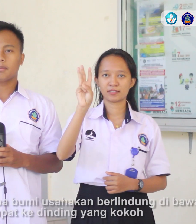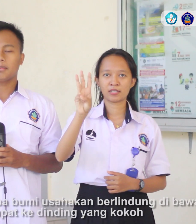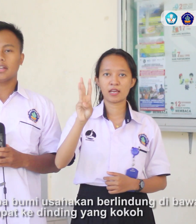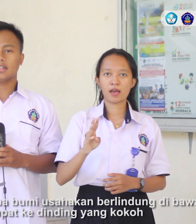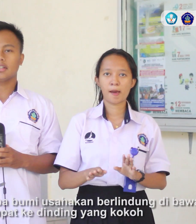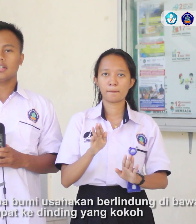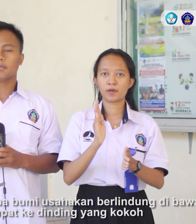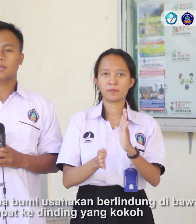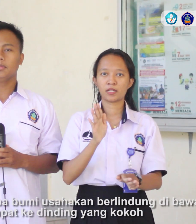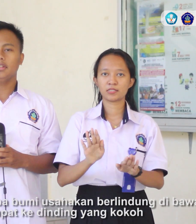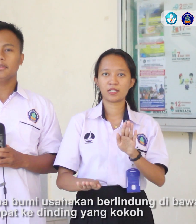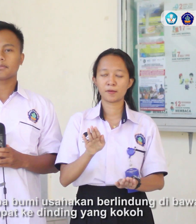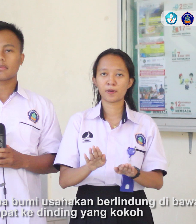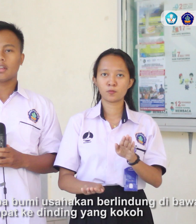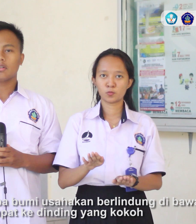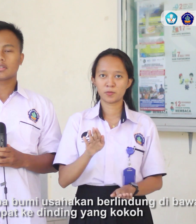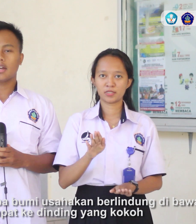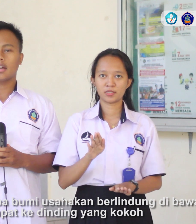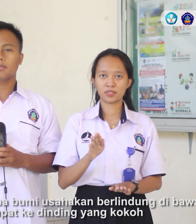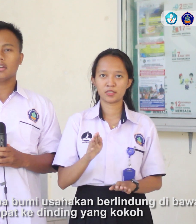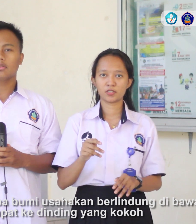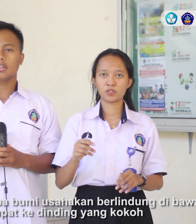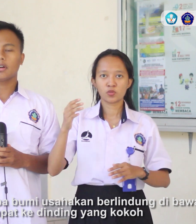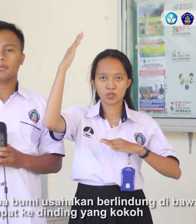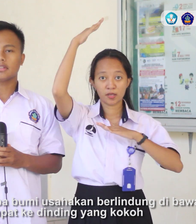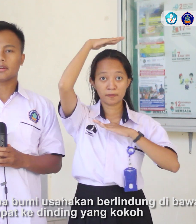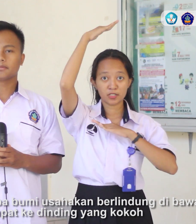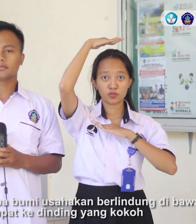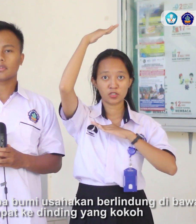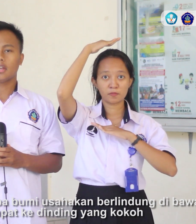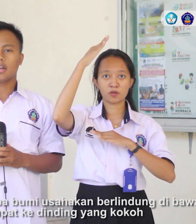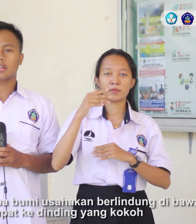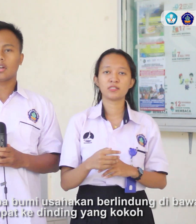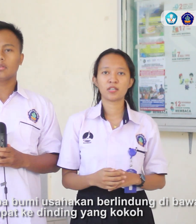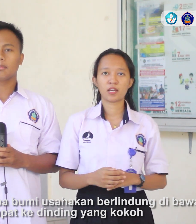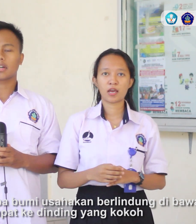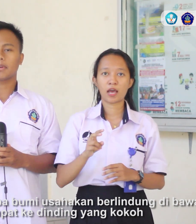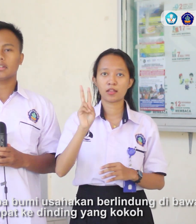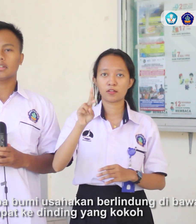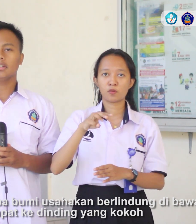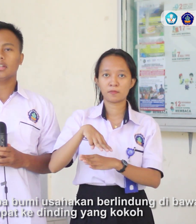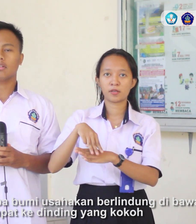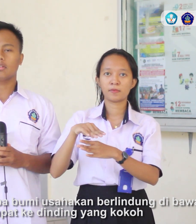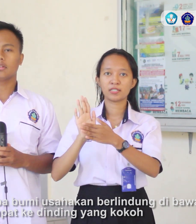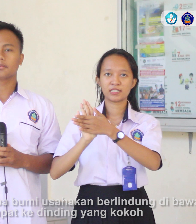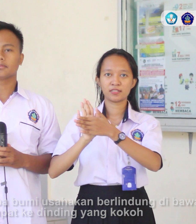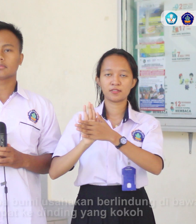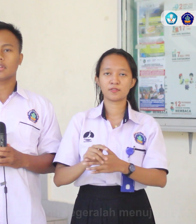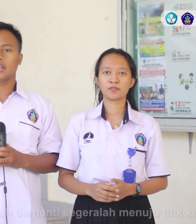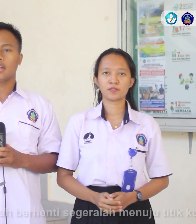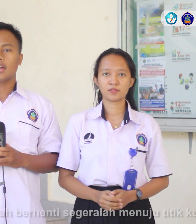Ketiga, apabila terjadi gempa bumi, usahakan berlindung di bawah meja atau merapat ke dinding yang